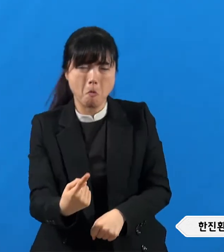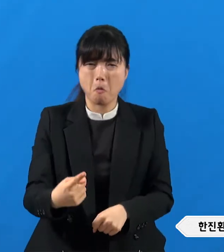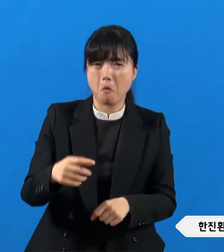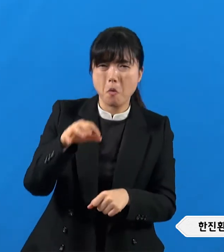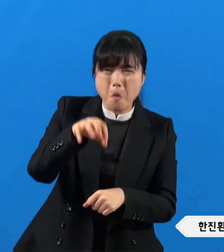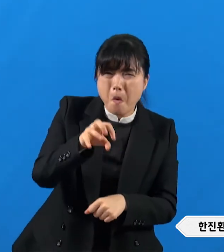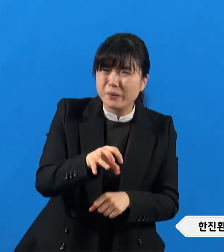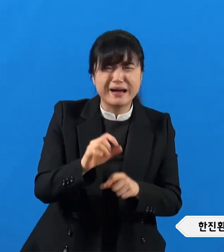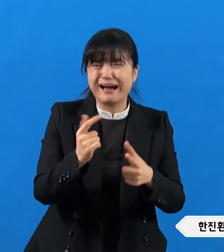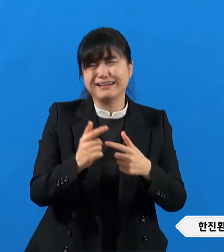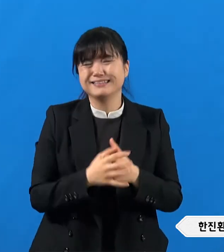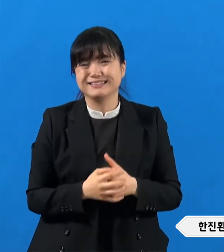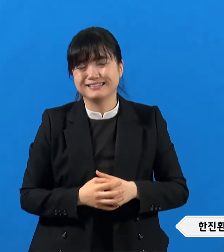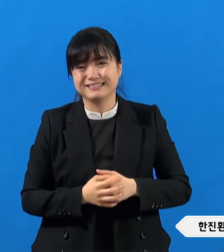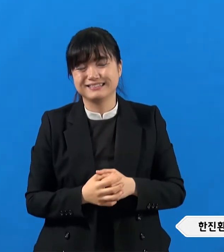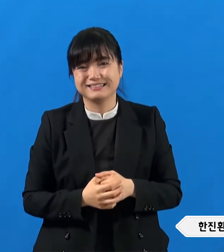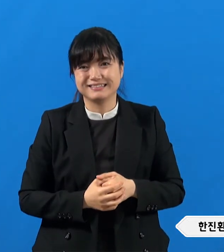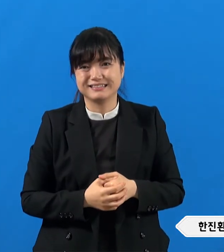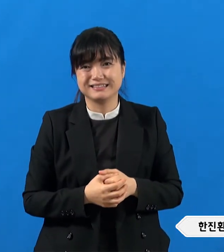것이 아닙니다.